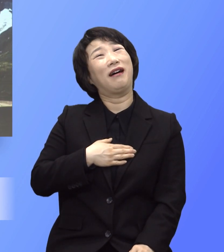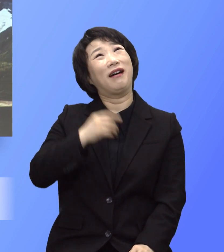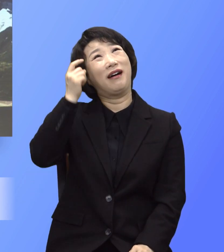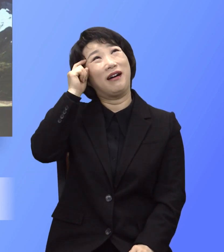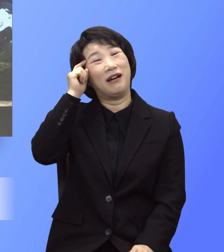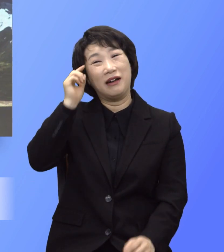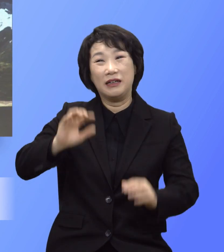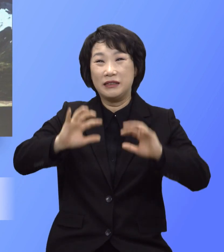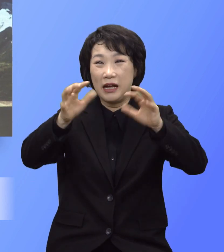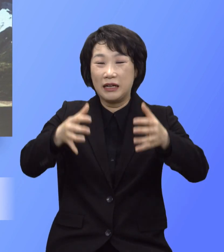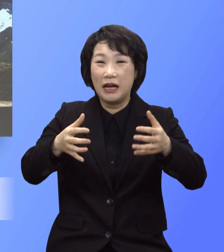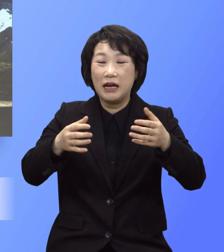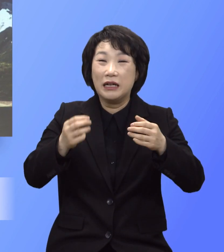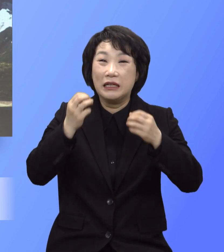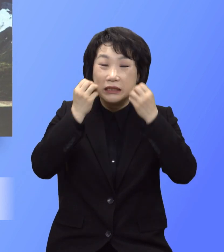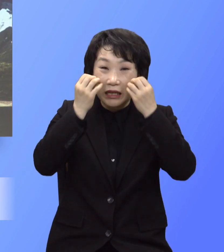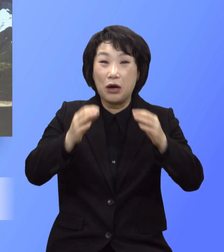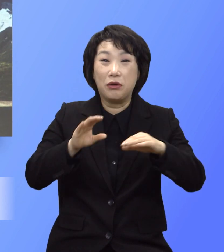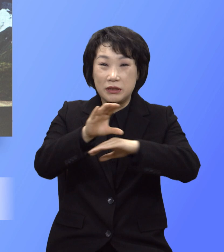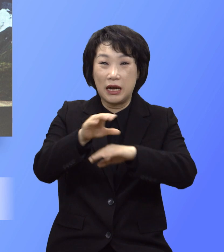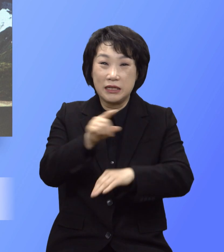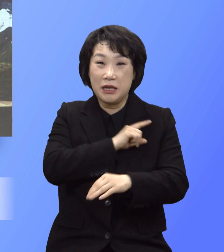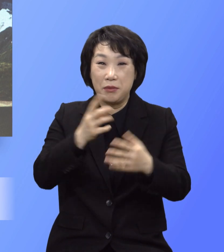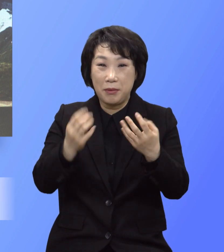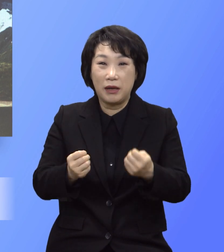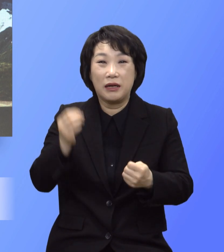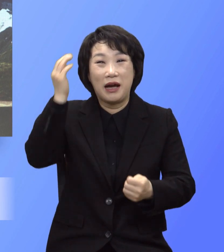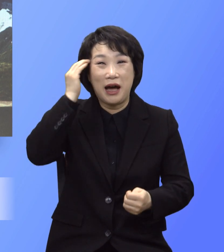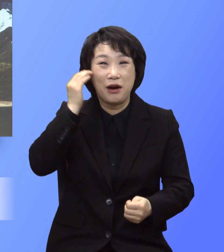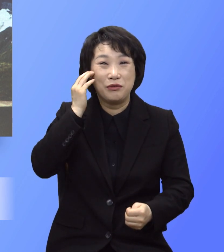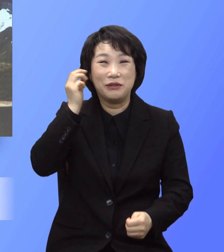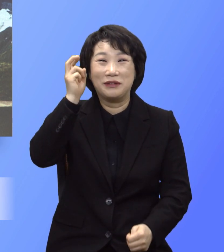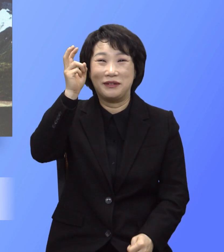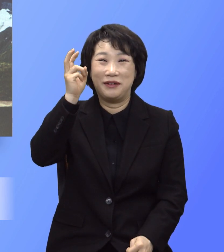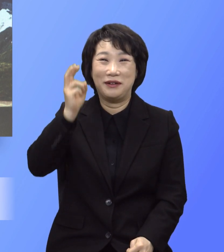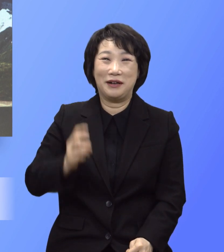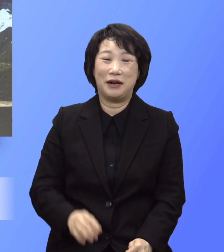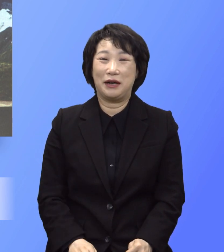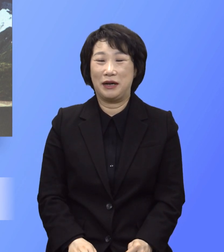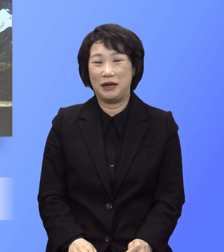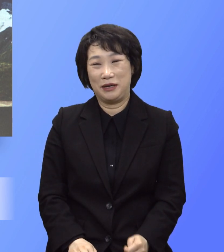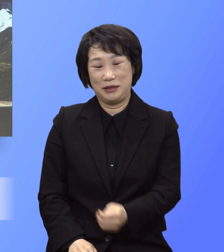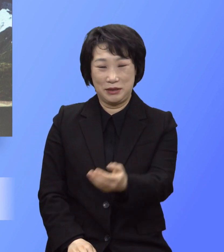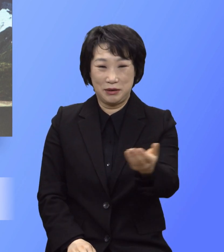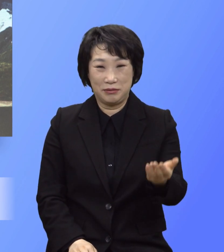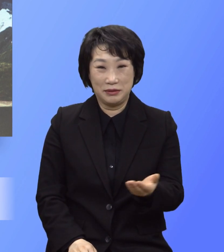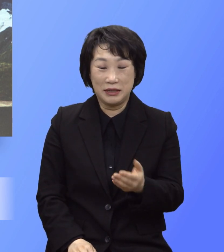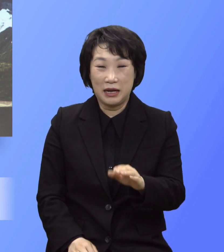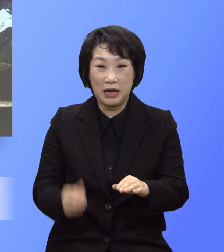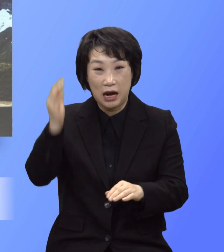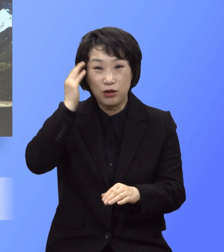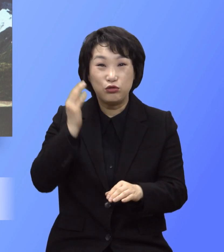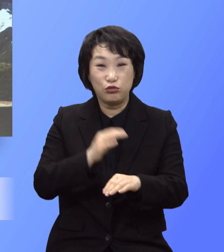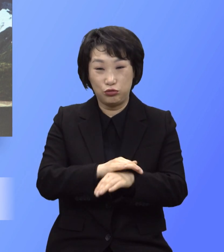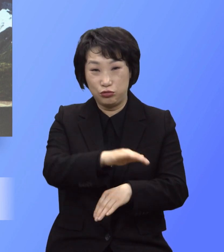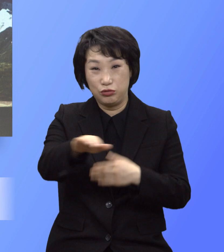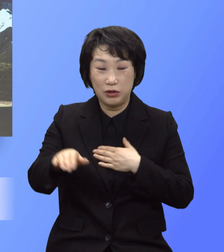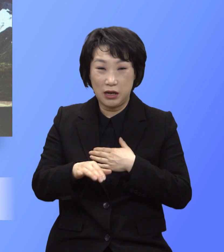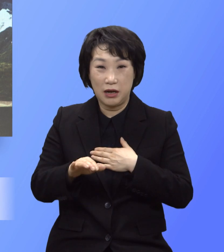세계에서 사차가 제일 많은 나라가 우리나라일 것입니다. 이렇게 잘 사는 나라가